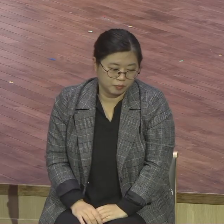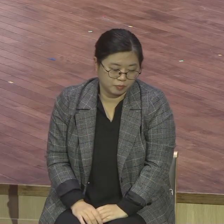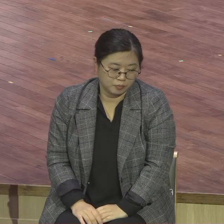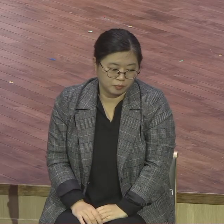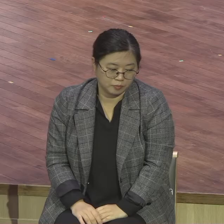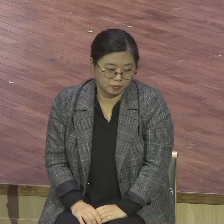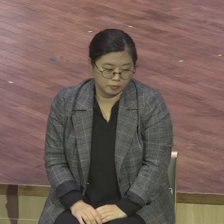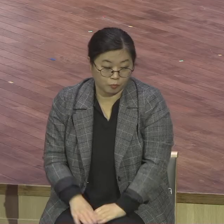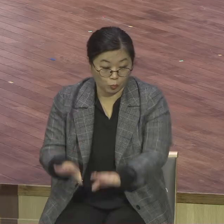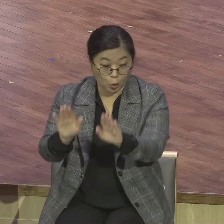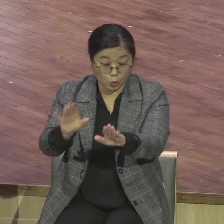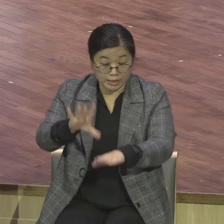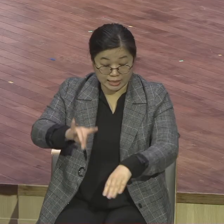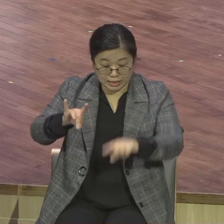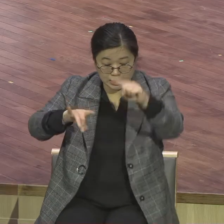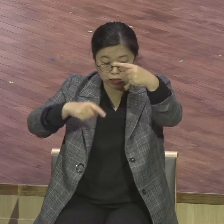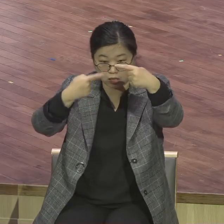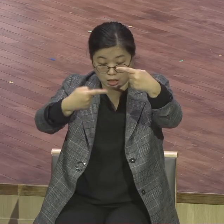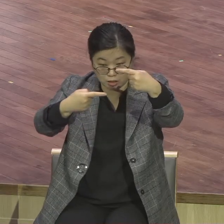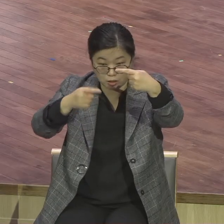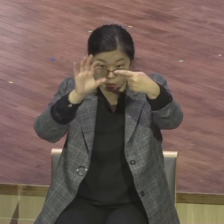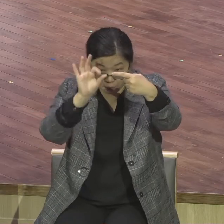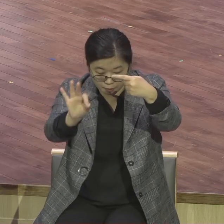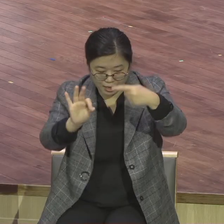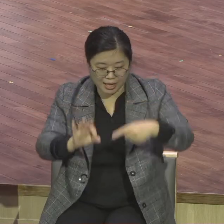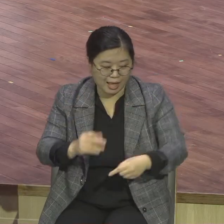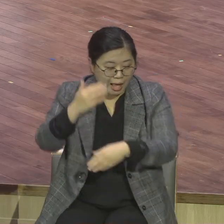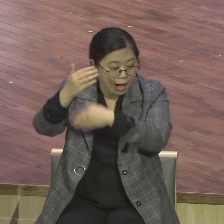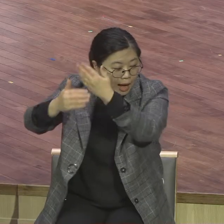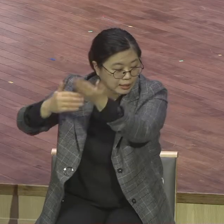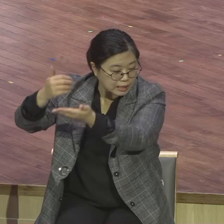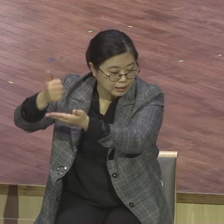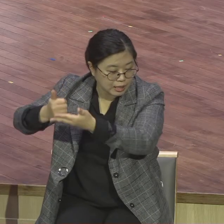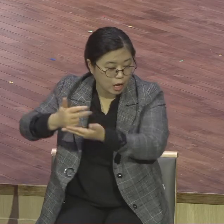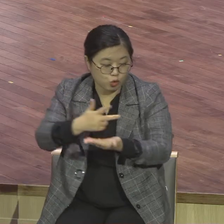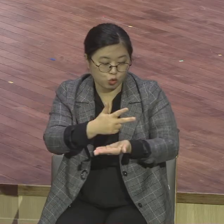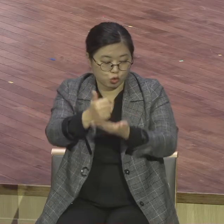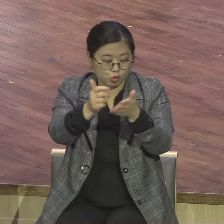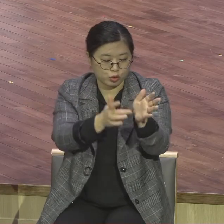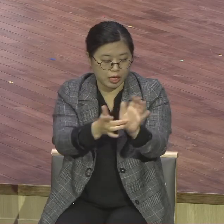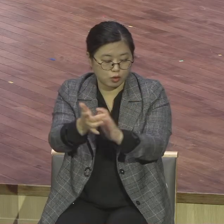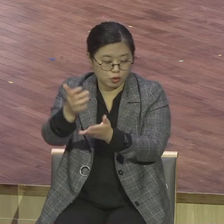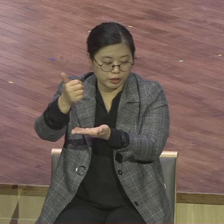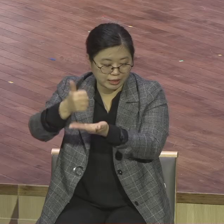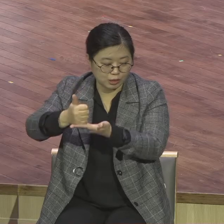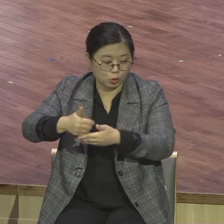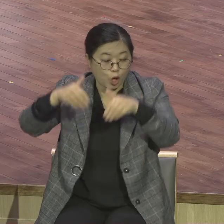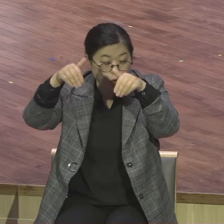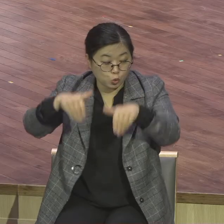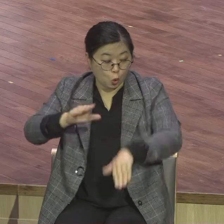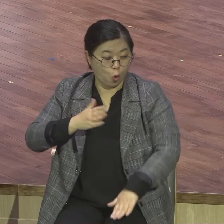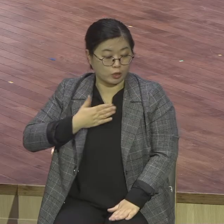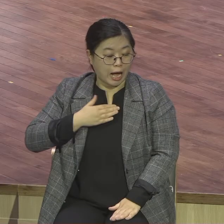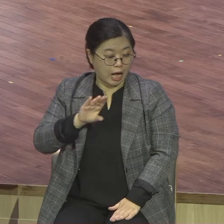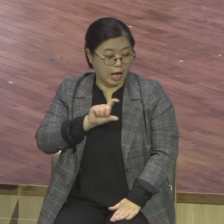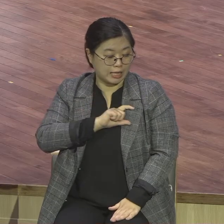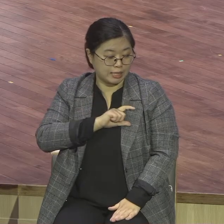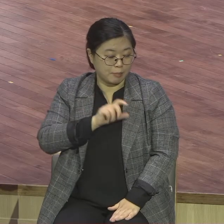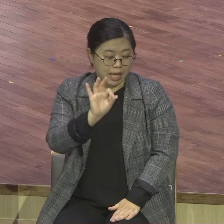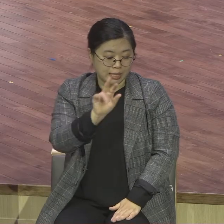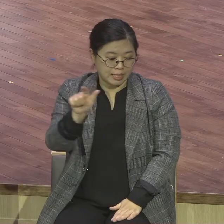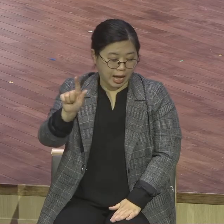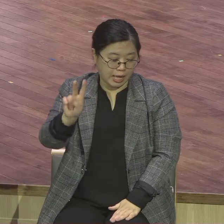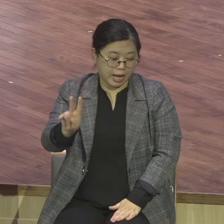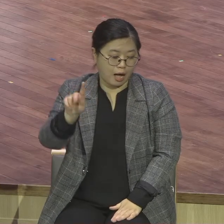야고보가 이렇게 인사를 하고 있습니다. 하나님과 주 예수 그리스도의 종 야고보는 흩어져 있는